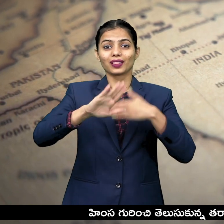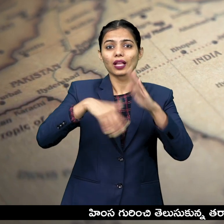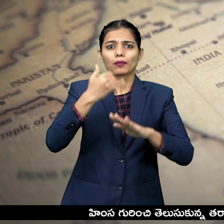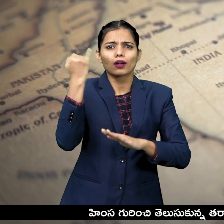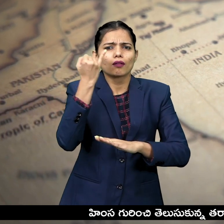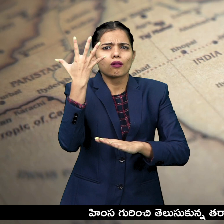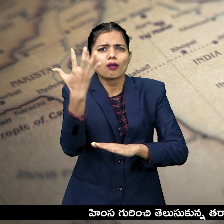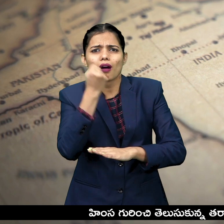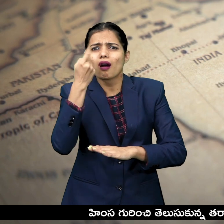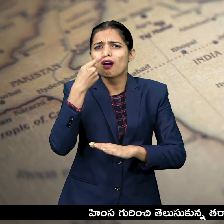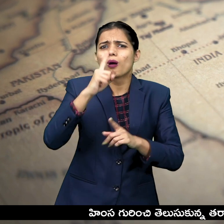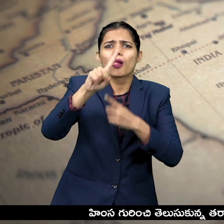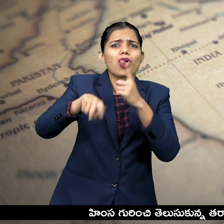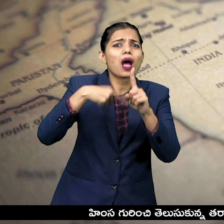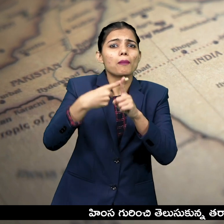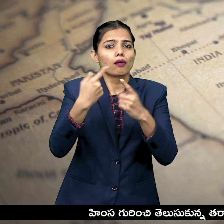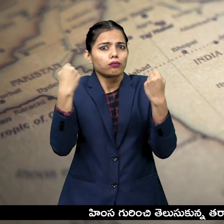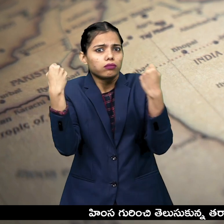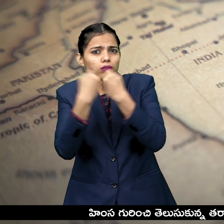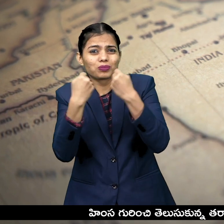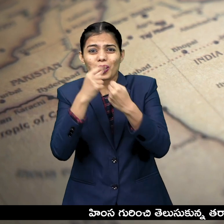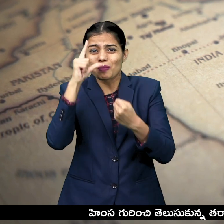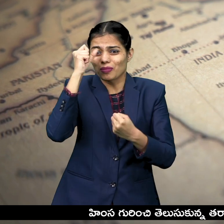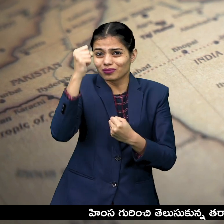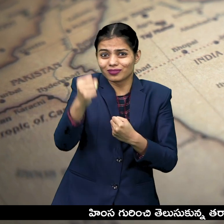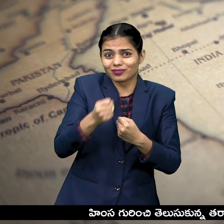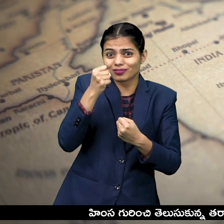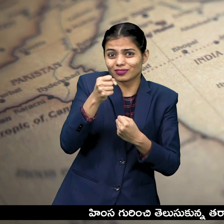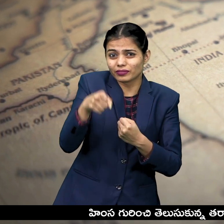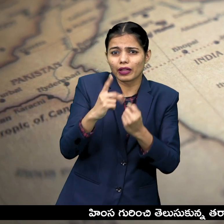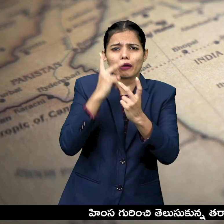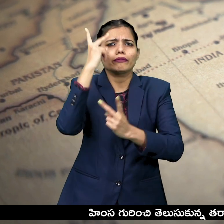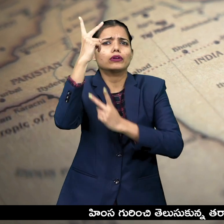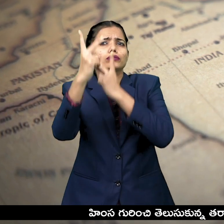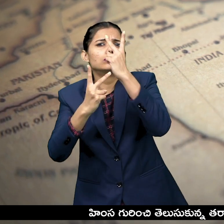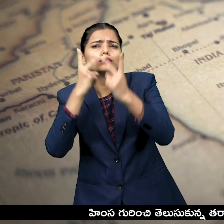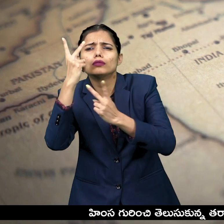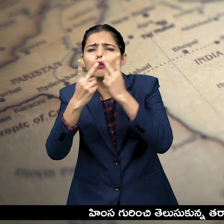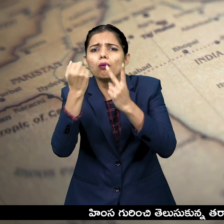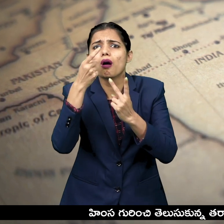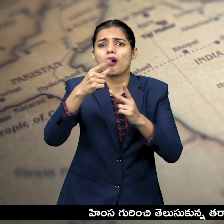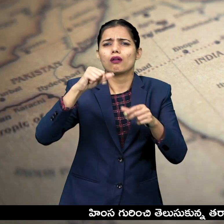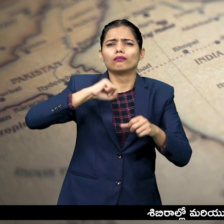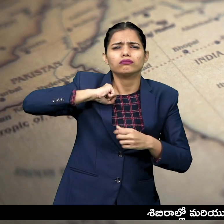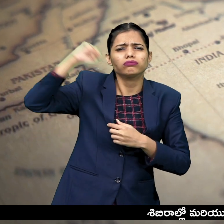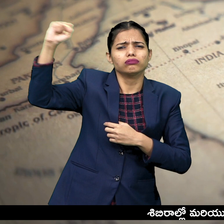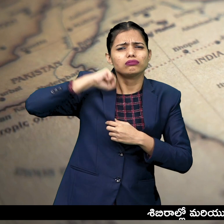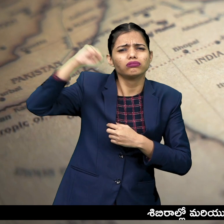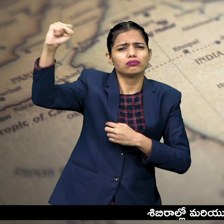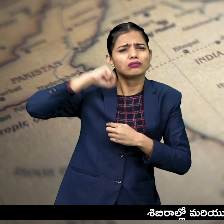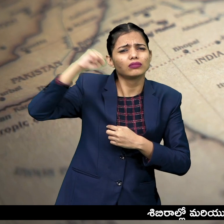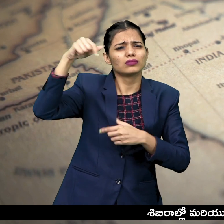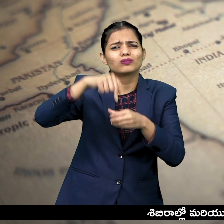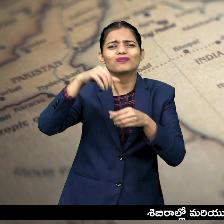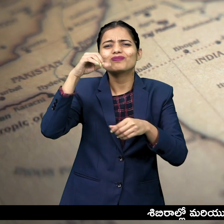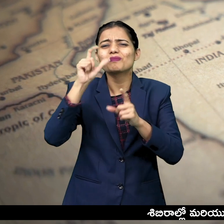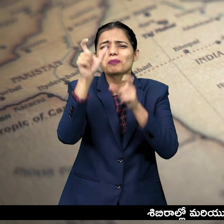హింస గురించి తెలుసుకున్న తరువాత మహాత్మా గాంధీ అల్లర్లకు గురైన ప్రజలను శిబిరాల్లో మరియు